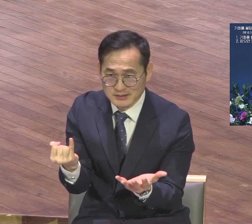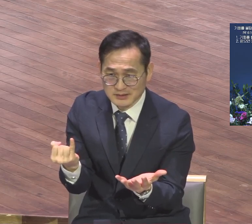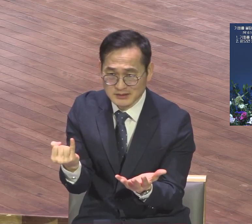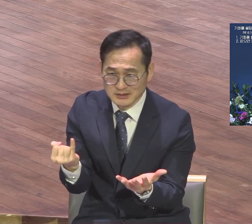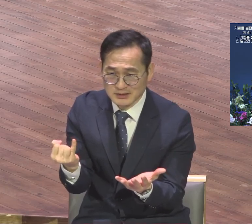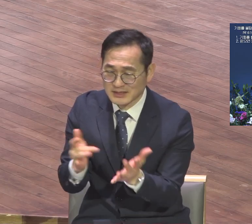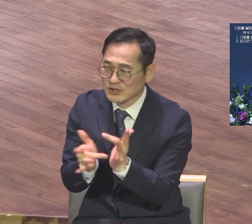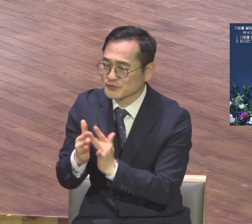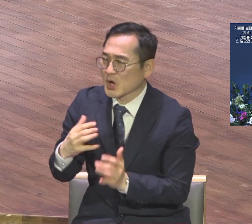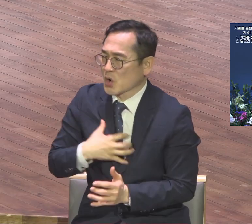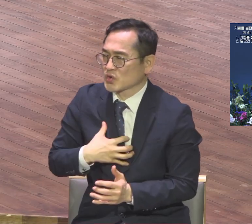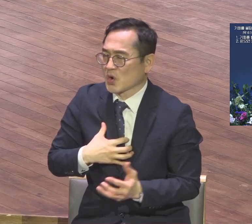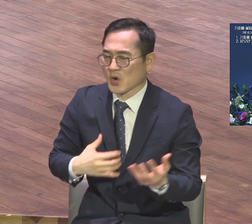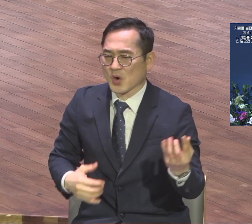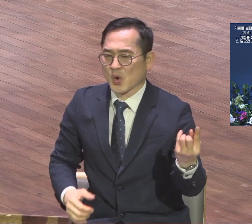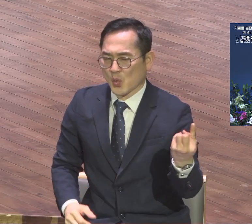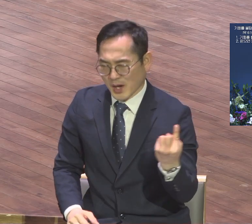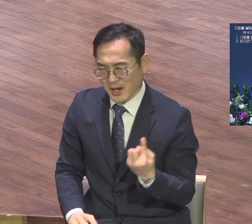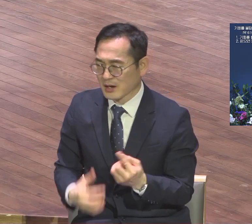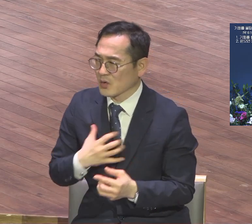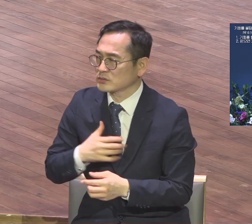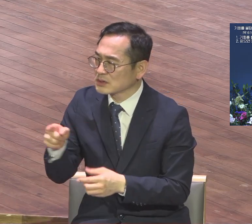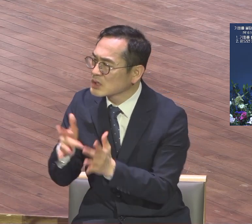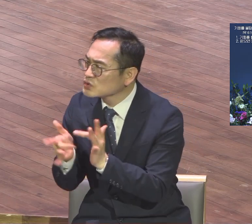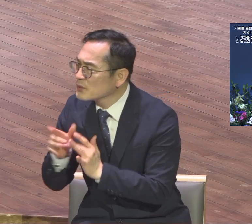걱정되고 찾아들어왔어요. 잡으러 왔어요.